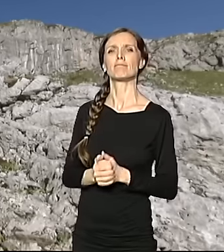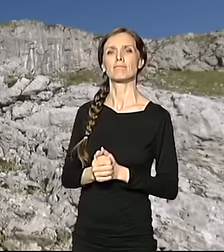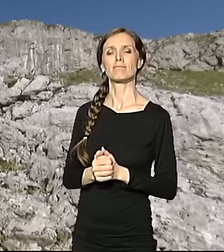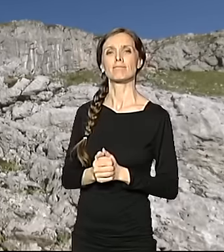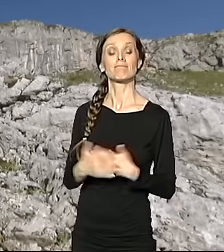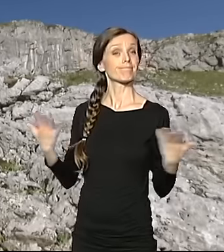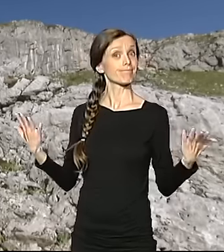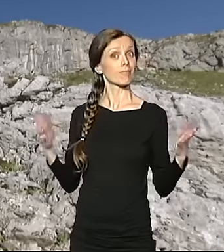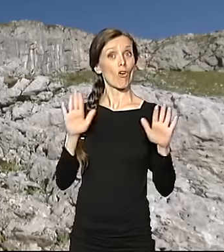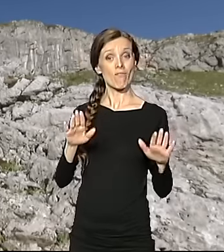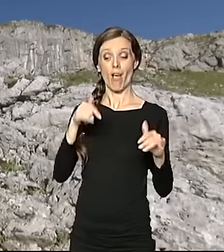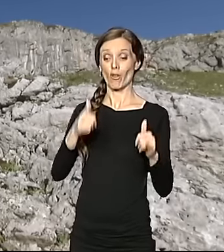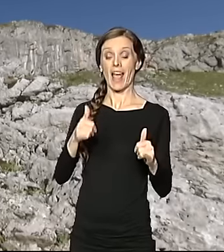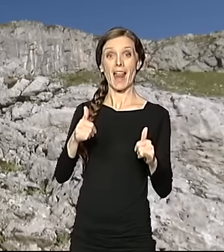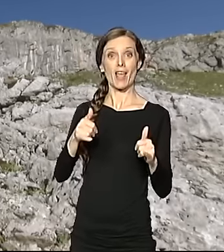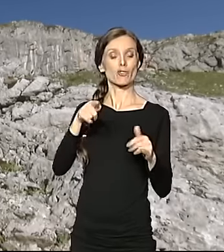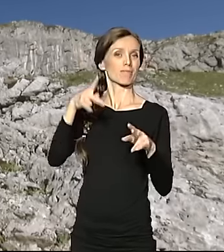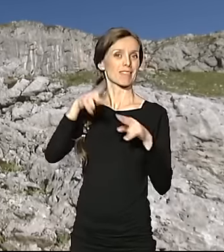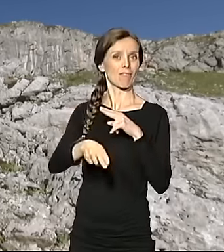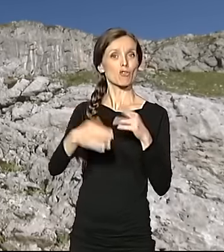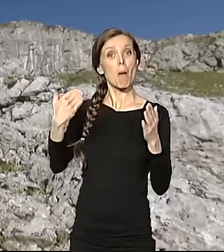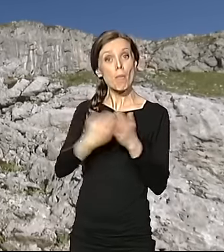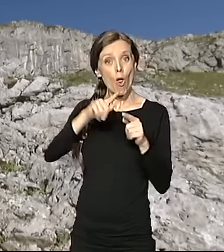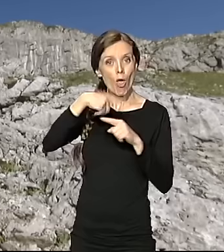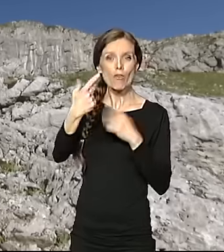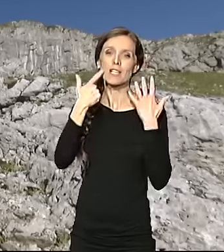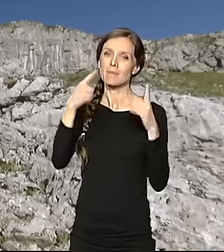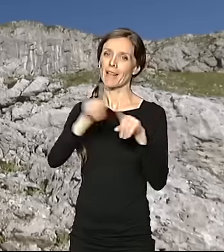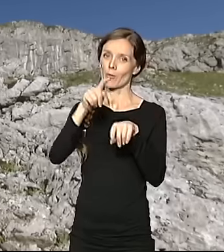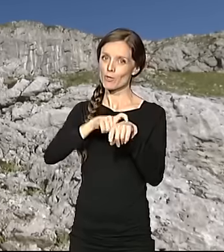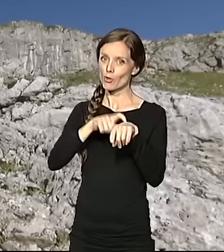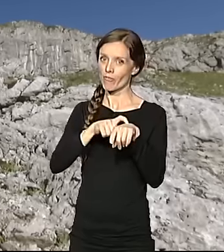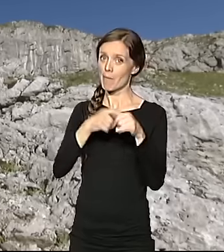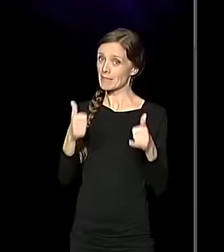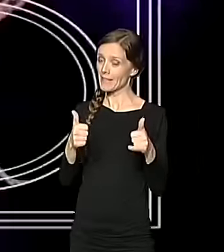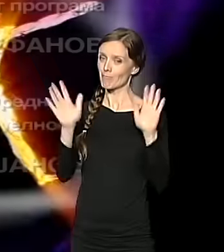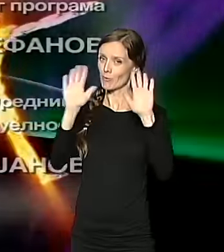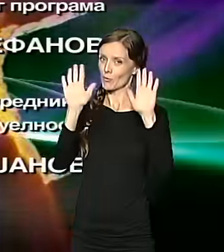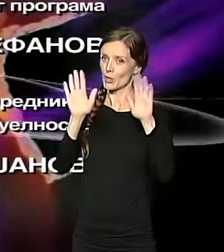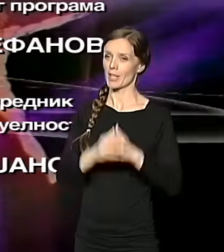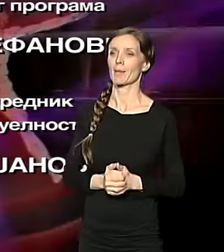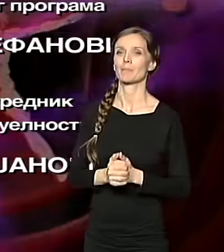I ovim je današnji krug zatvoren. Otvaram ga ponovo za 7 dana u isto vreme. Do tada, doviđenja.